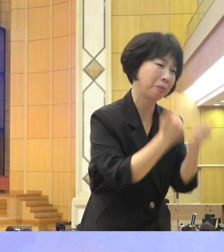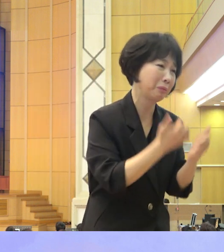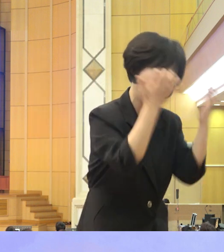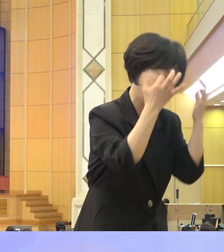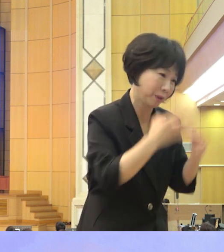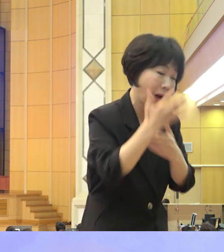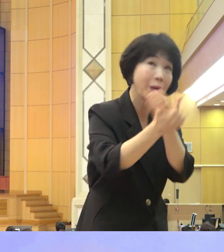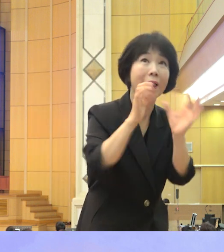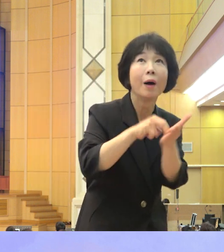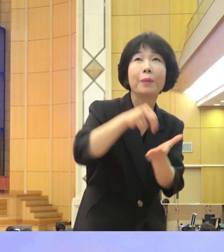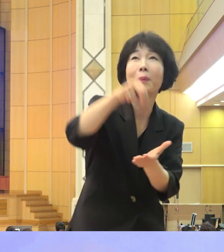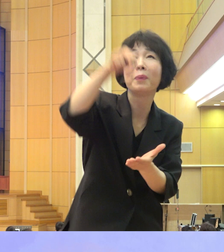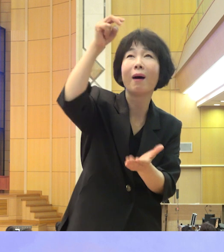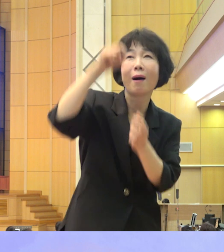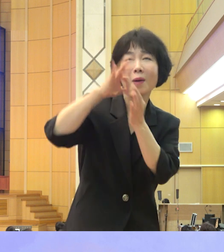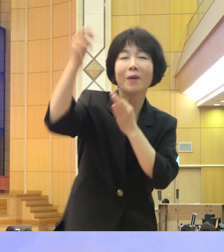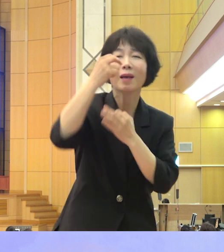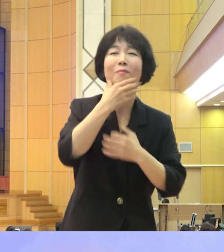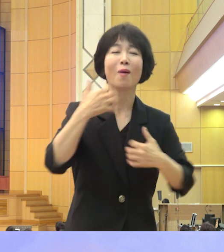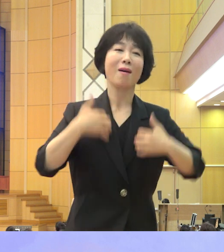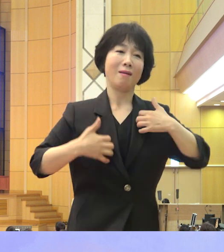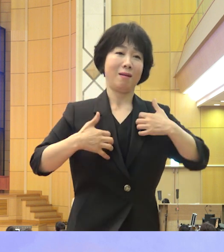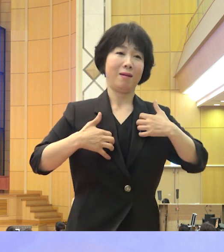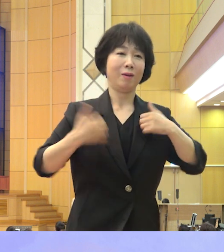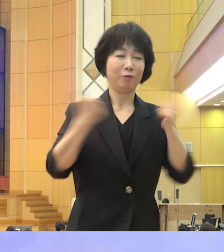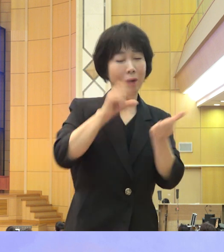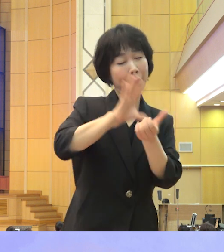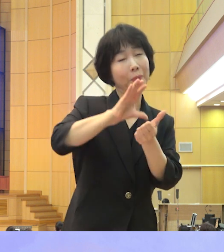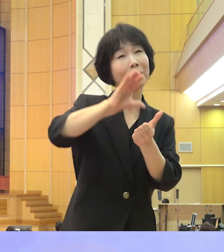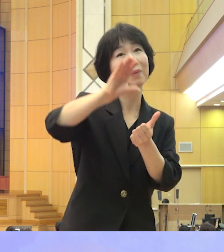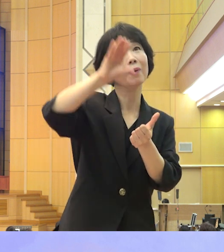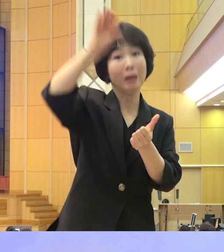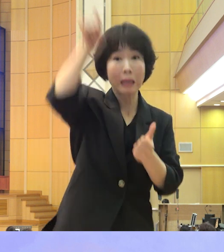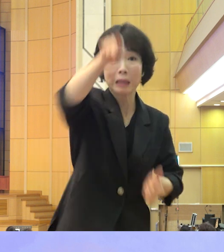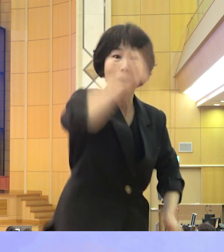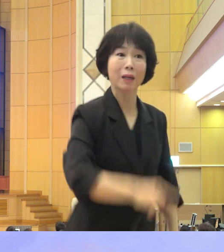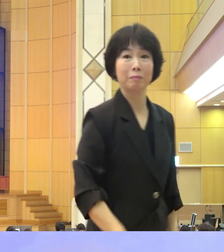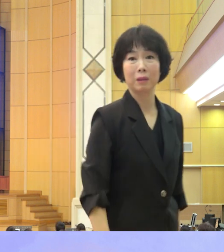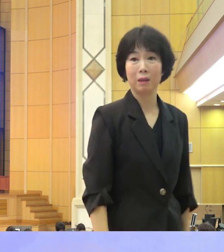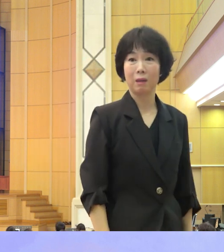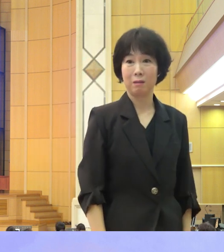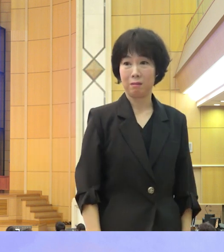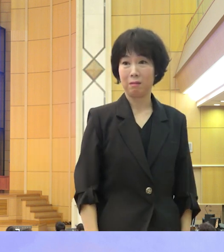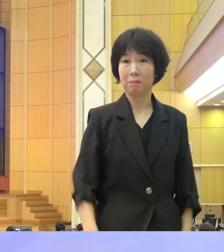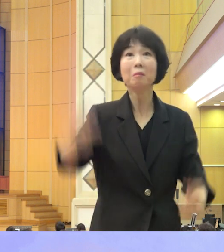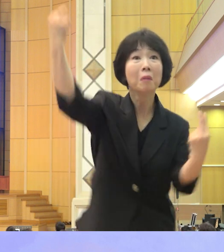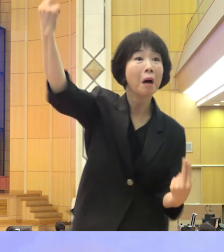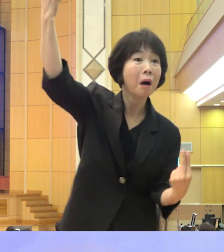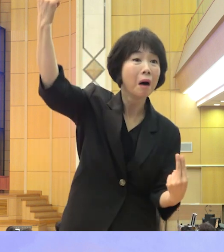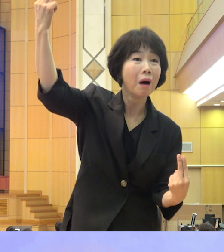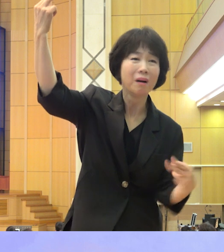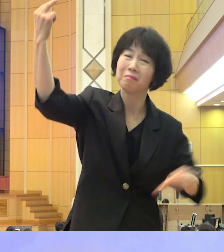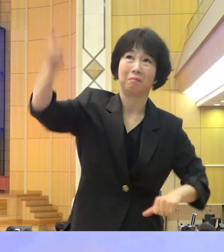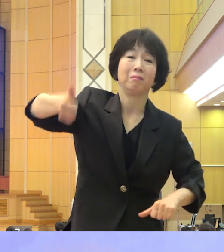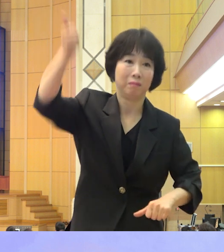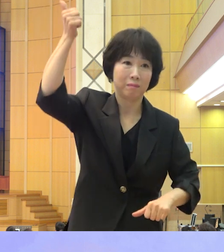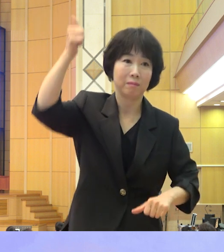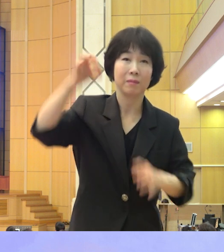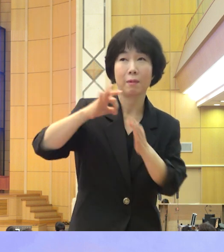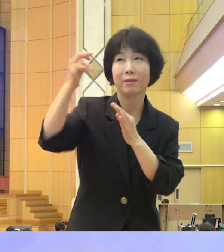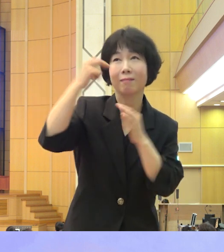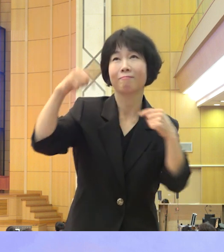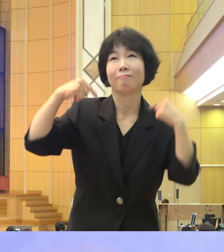얻는 천국에서 살리라, 그러고 돌아가셨다는 거 아니에요? 정말 몰랐을 땐 몰라서